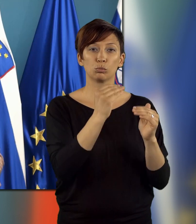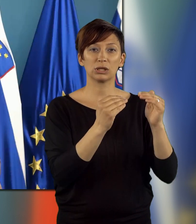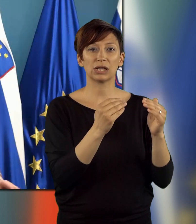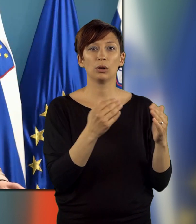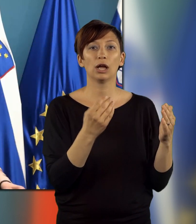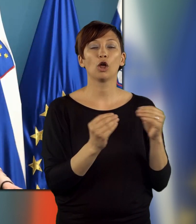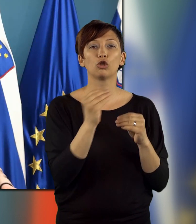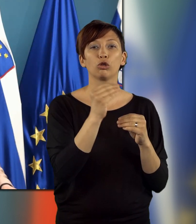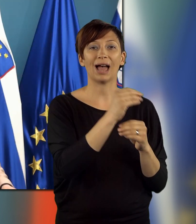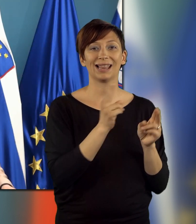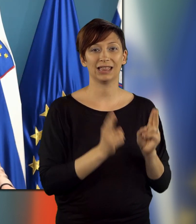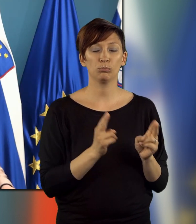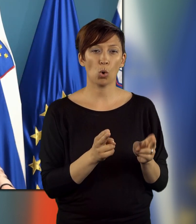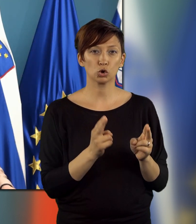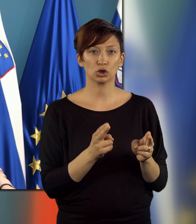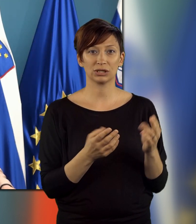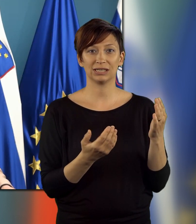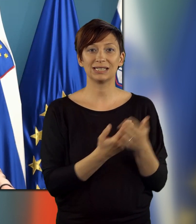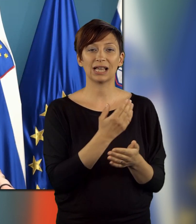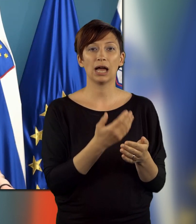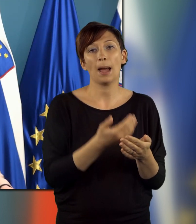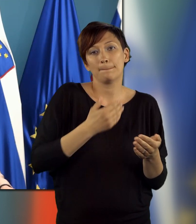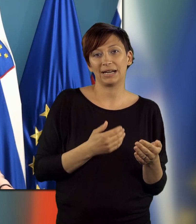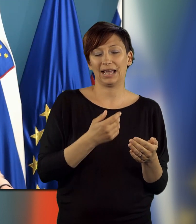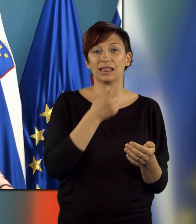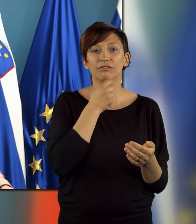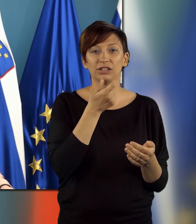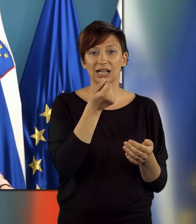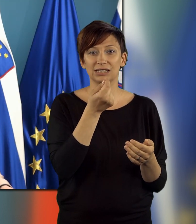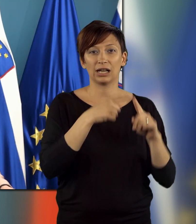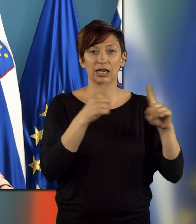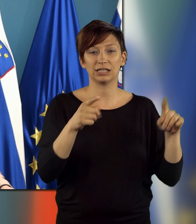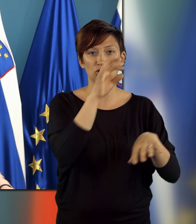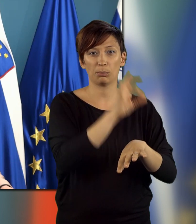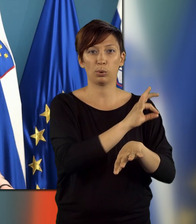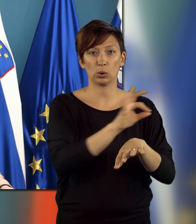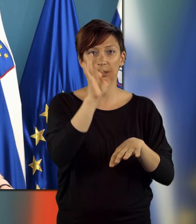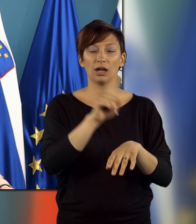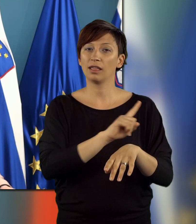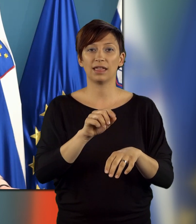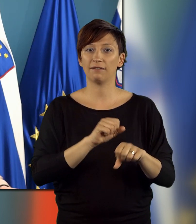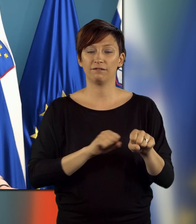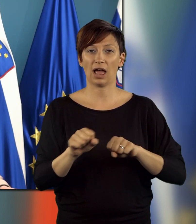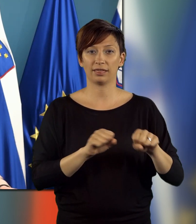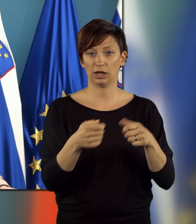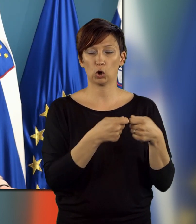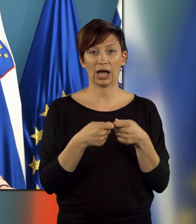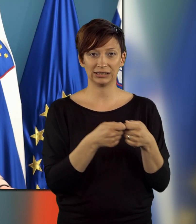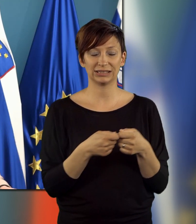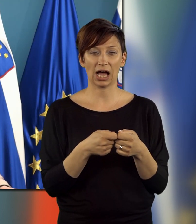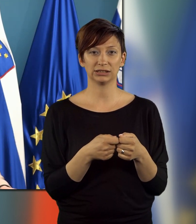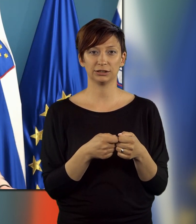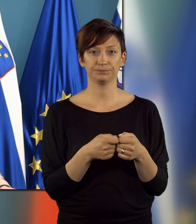vzpostavlja nekaj dodatnih možnosti za predfinanciranje različnih projektov nevladnih